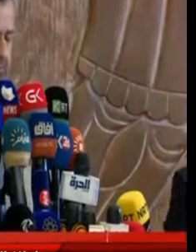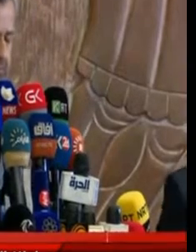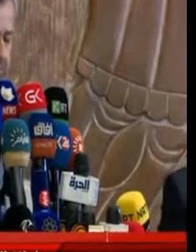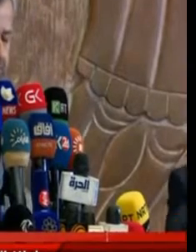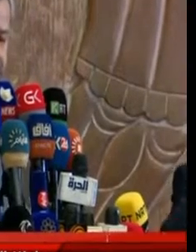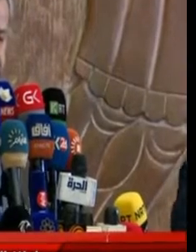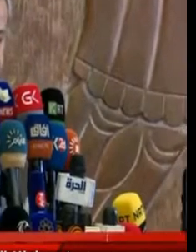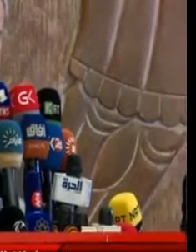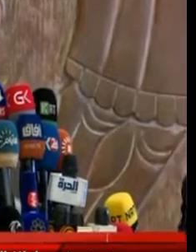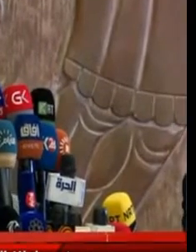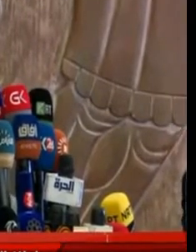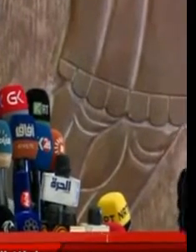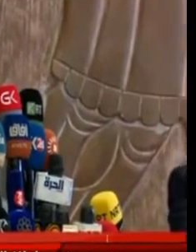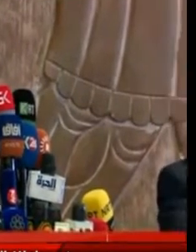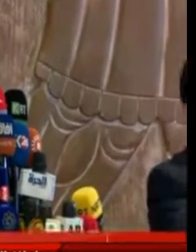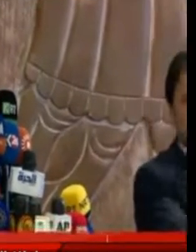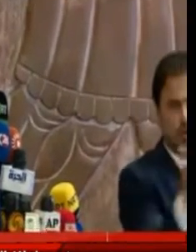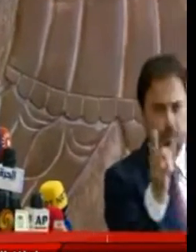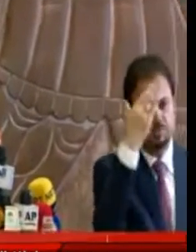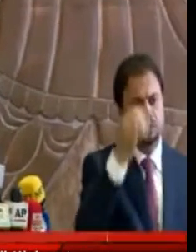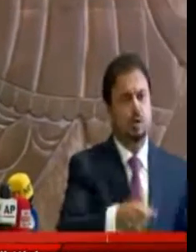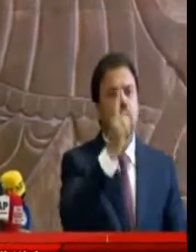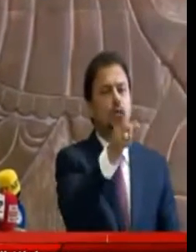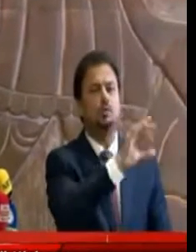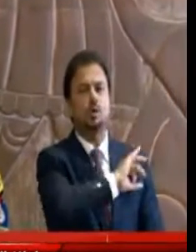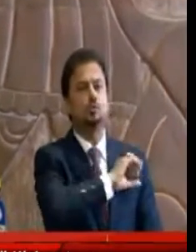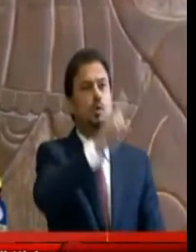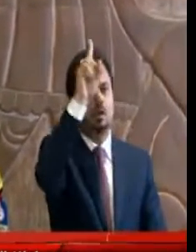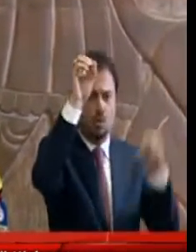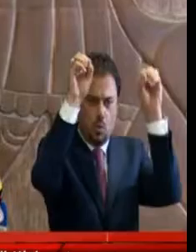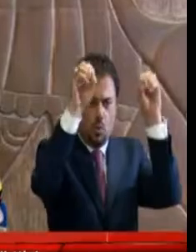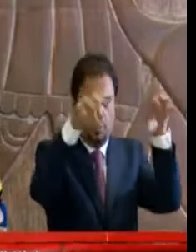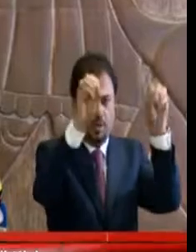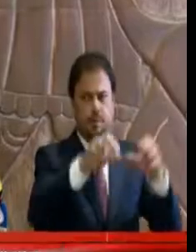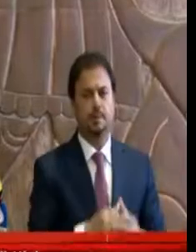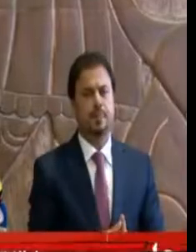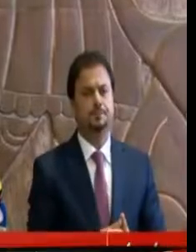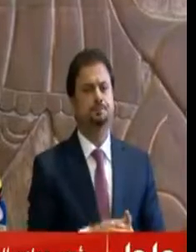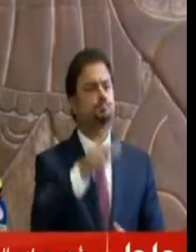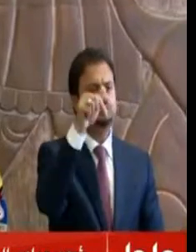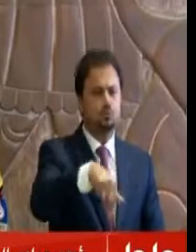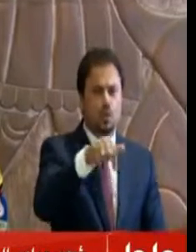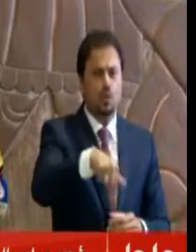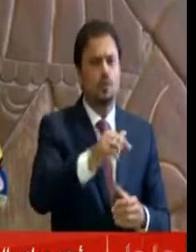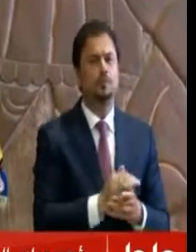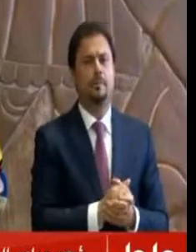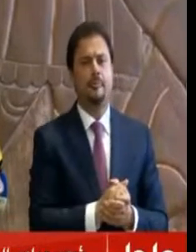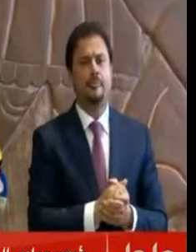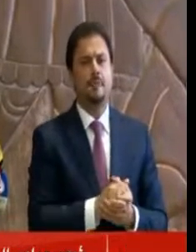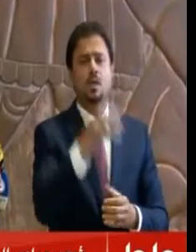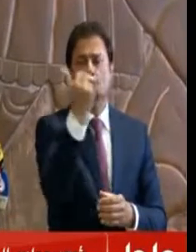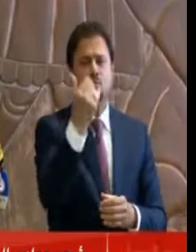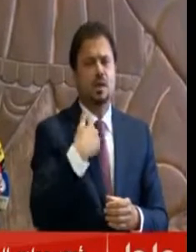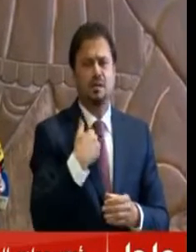شكرا. بسم الله الرحمن الرحيم. الساده الحاضرين، السلام عليكم ورحمه الله وبركاته. هذا اليوم الذي